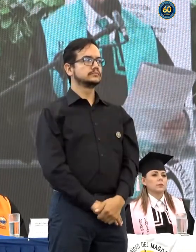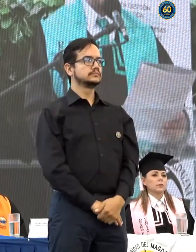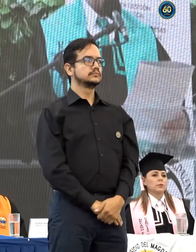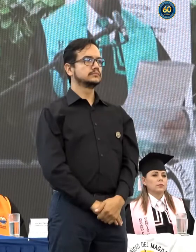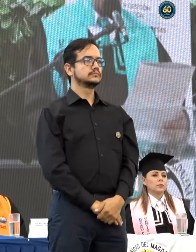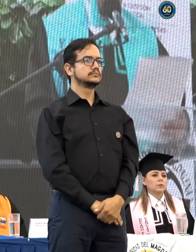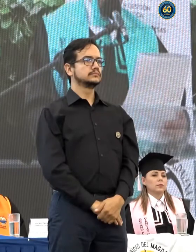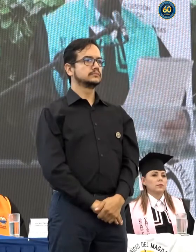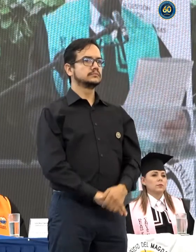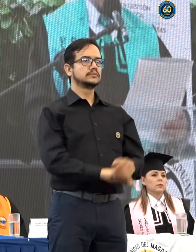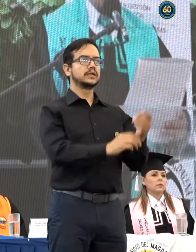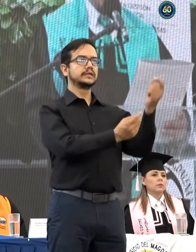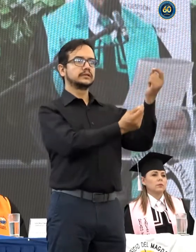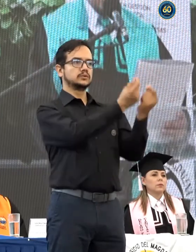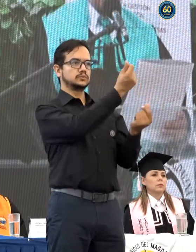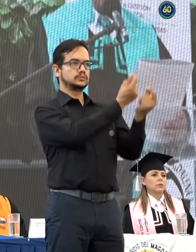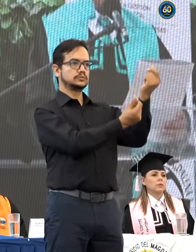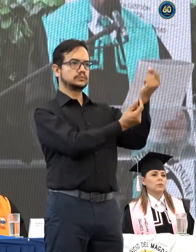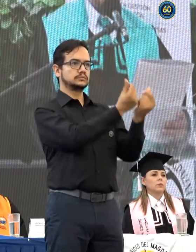economista